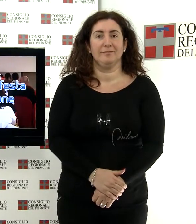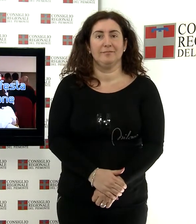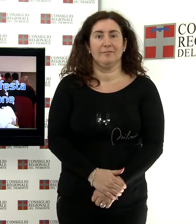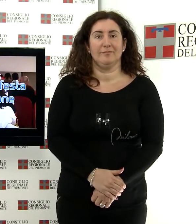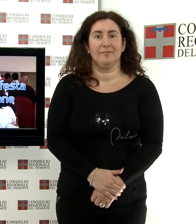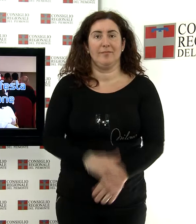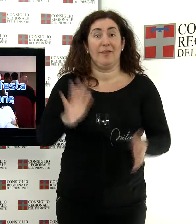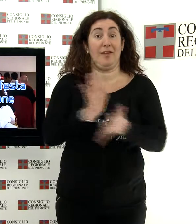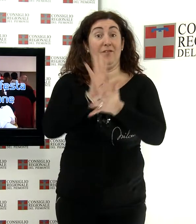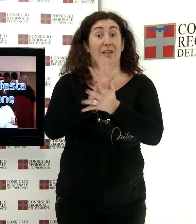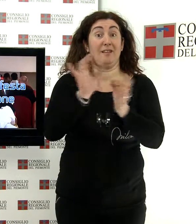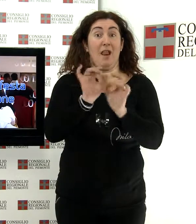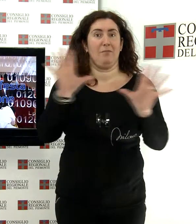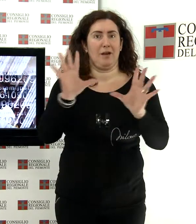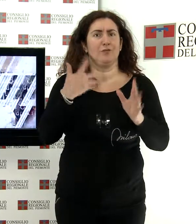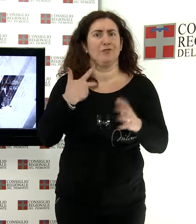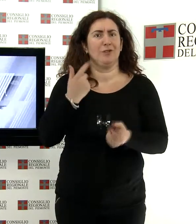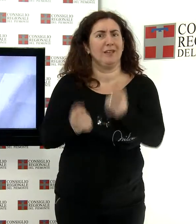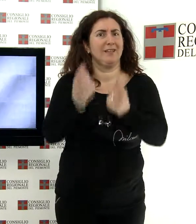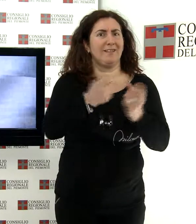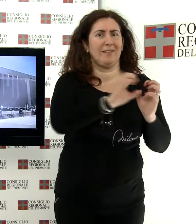Iniziative per la festa della liberazione.